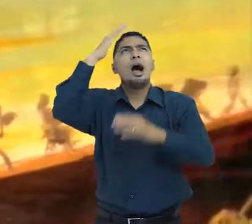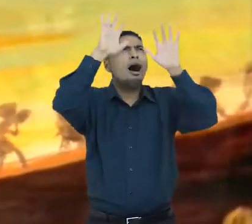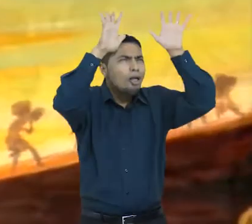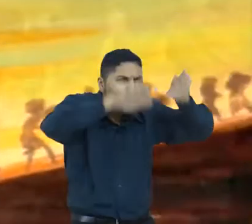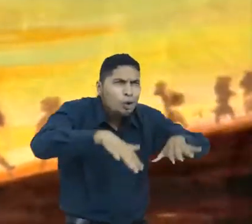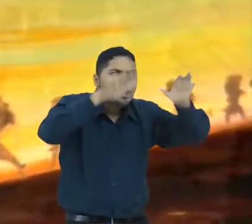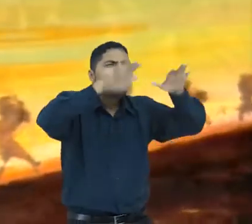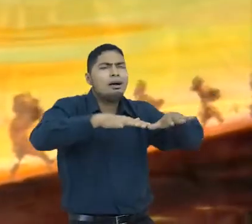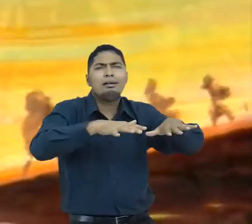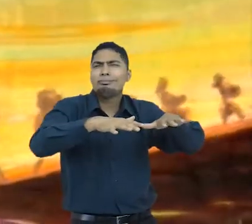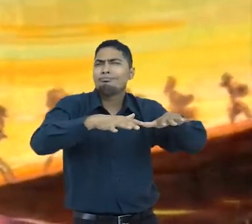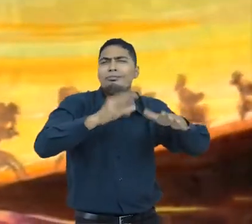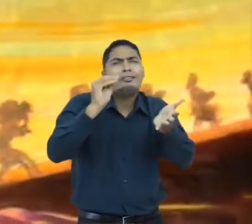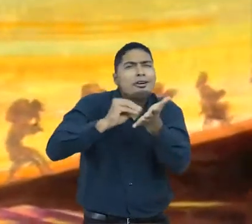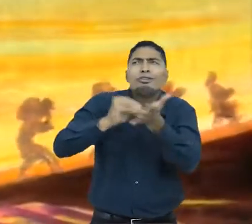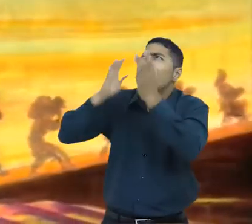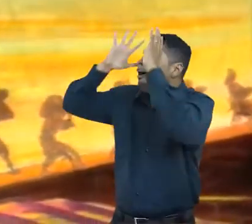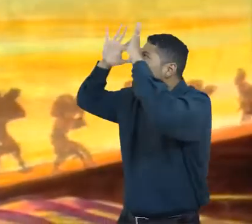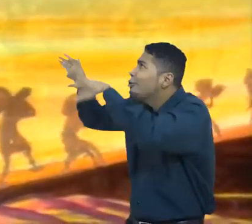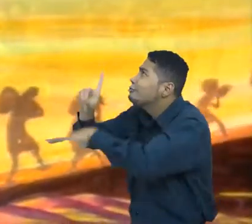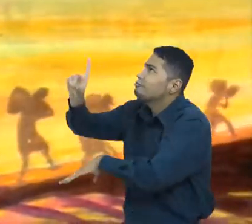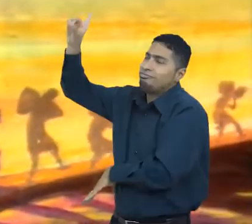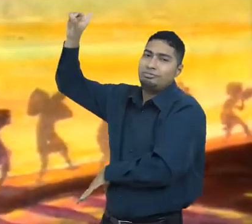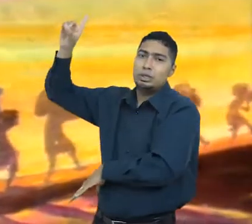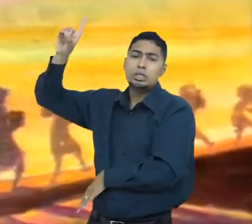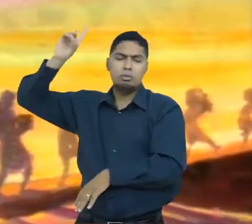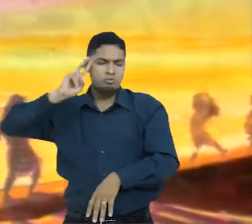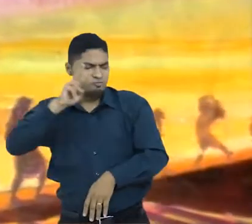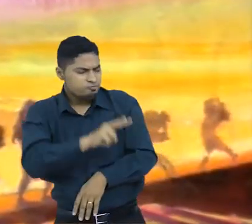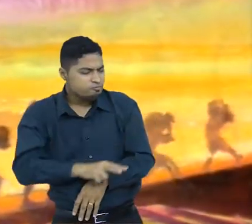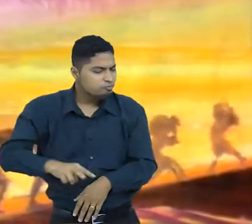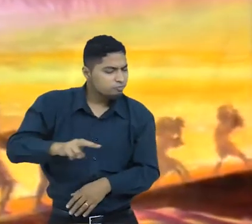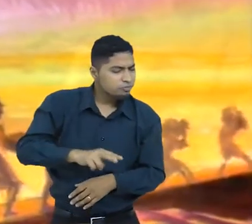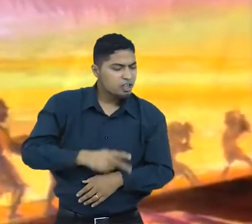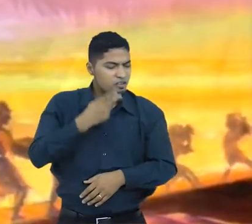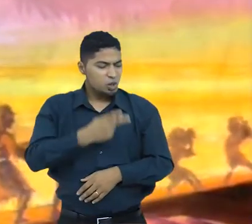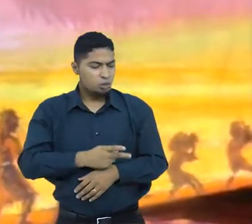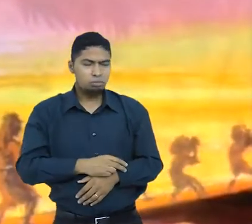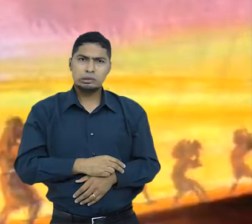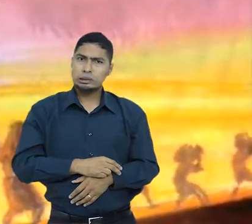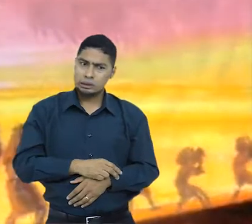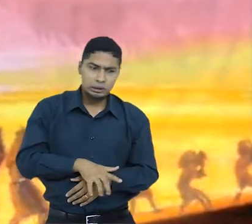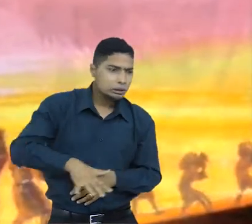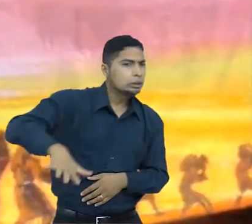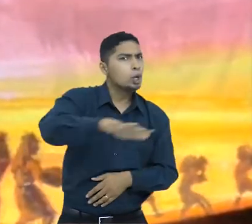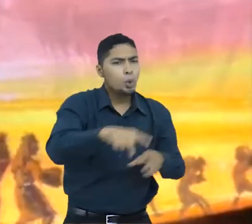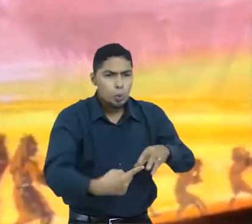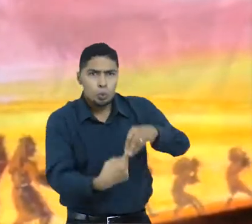Criador. Deus viu a cidade e a torre que estavam sendo construídas e disse: O povo é um só,